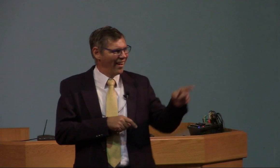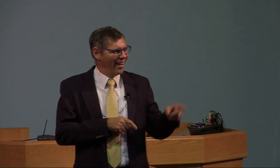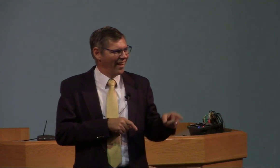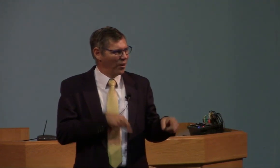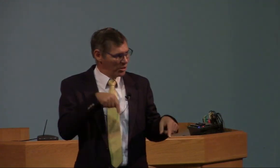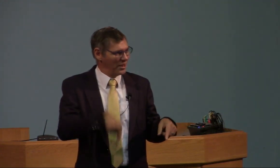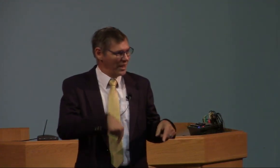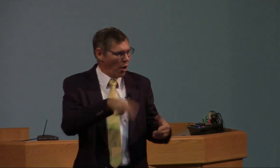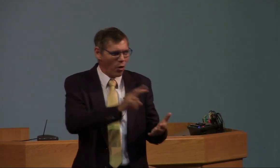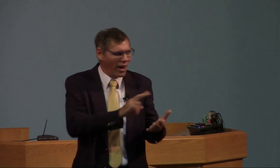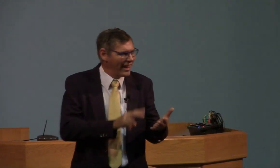Ons het nie nou gelees nie.